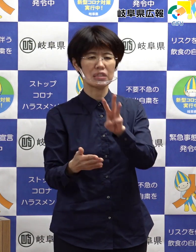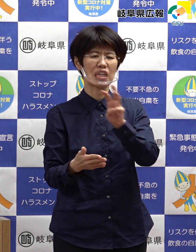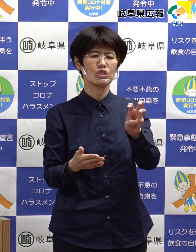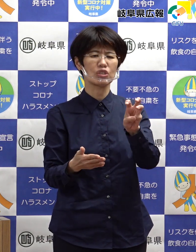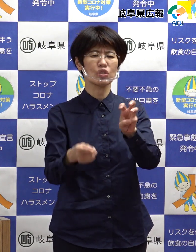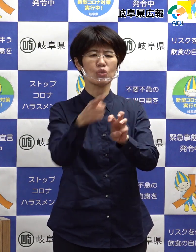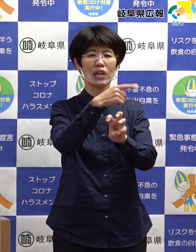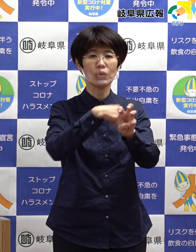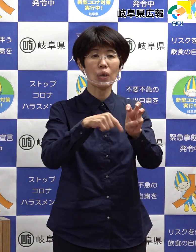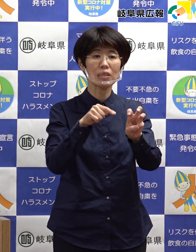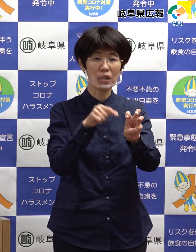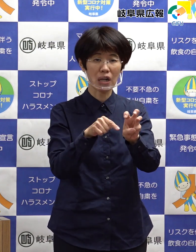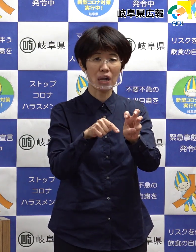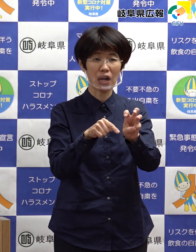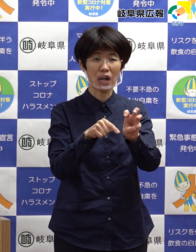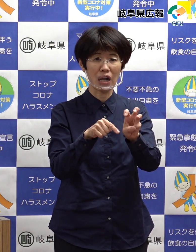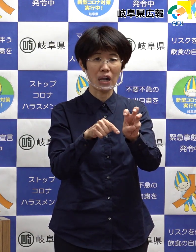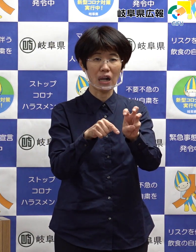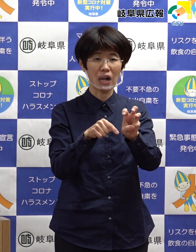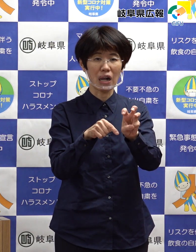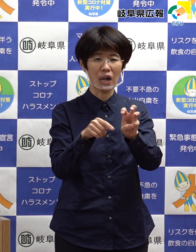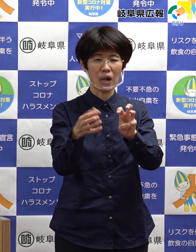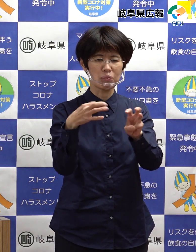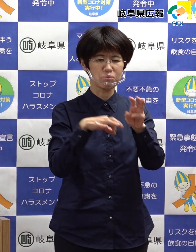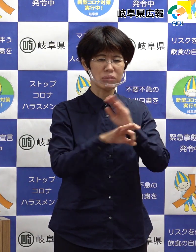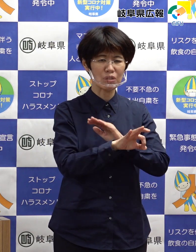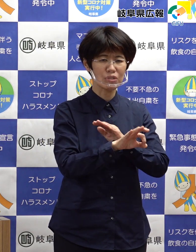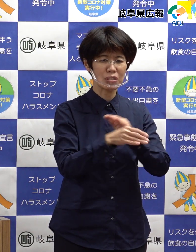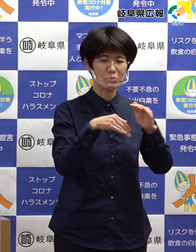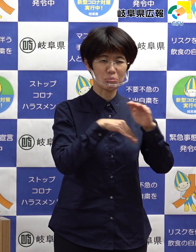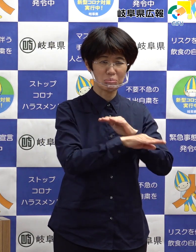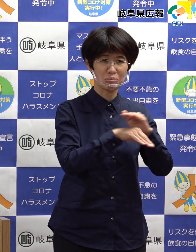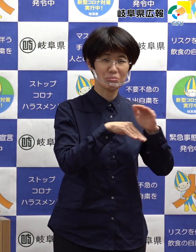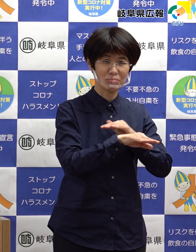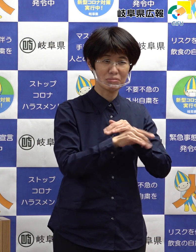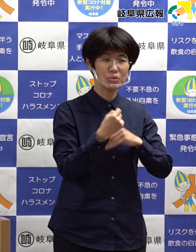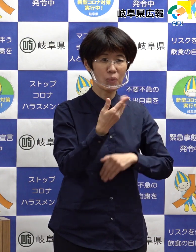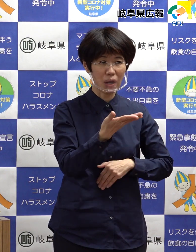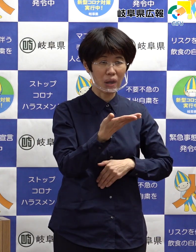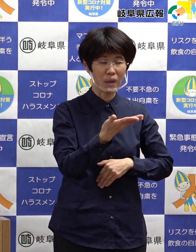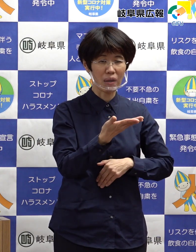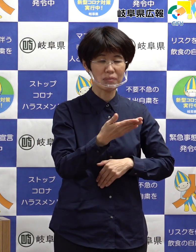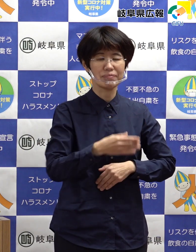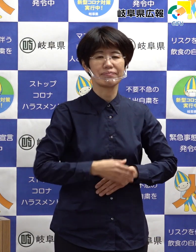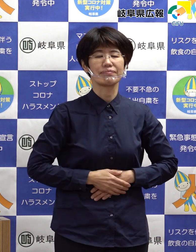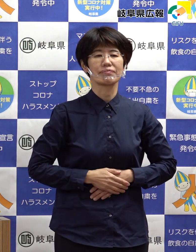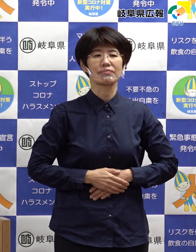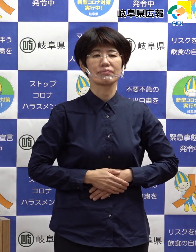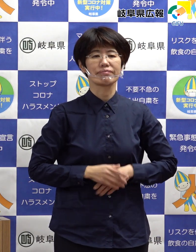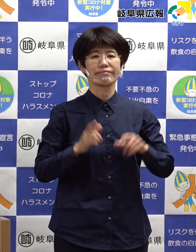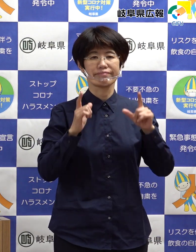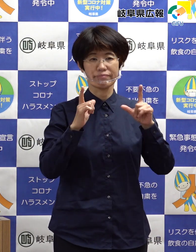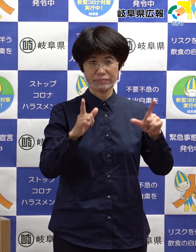人ぐらいの方がこういった所得隠しをしていたっていう、 ちょっとまだです